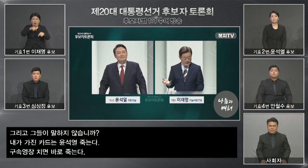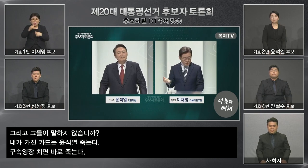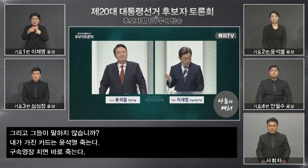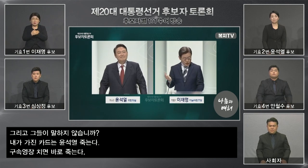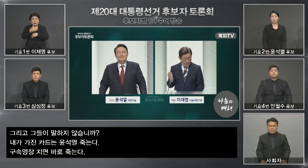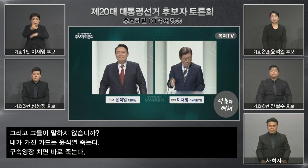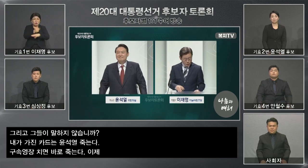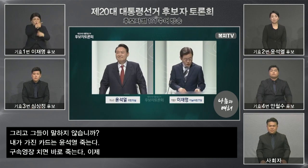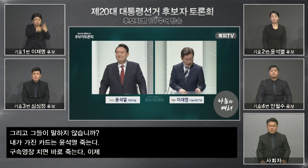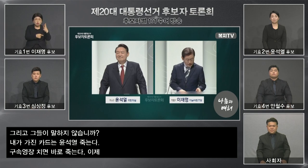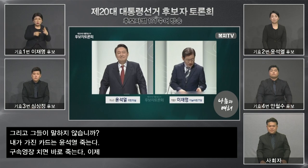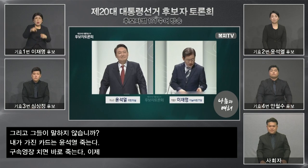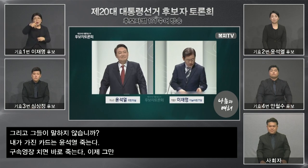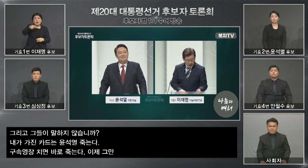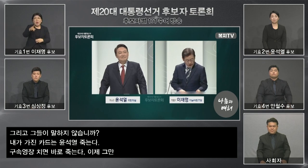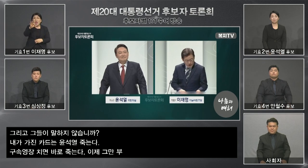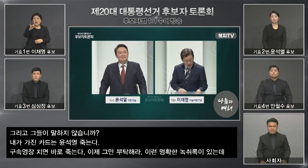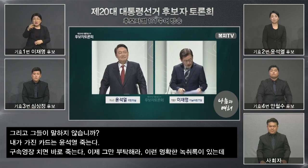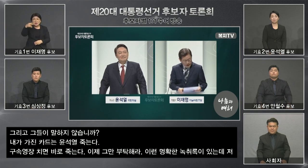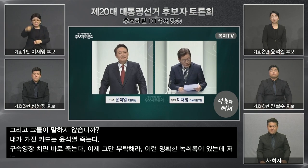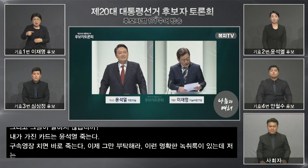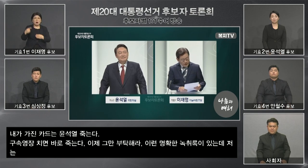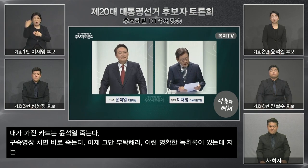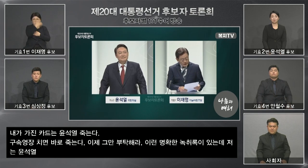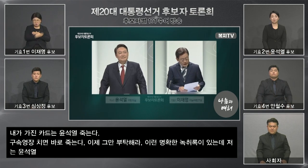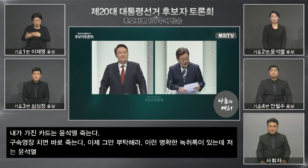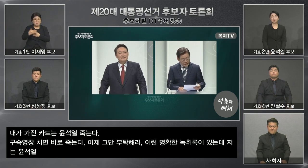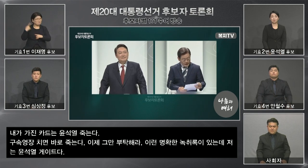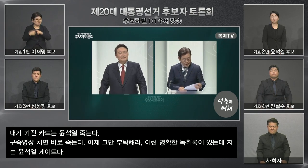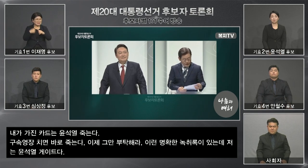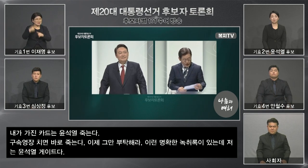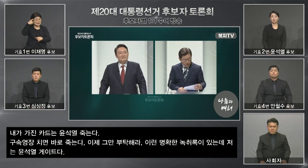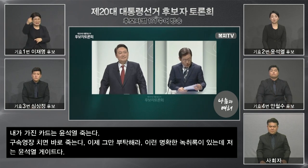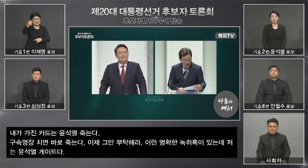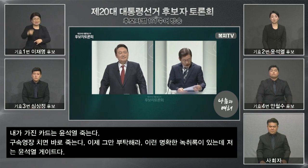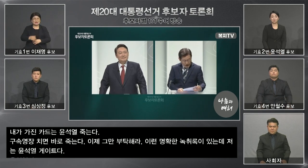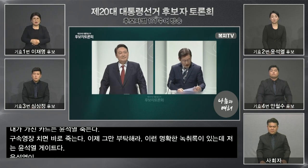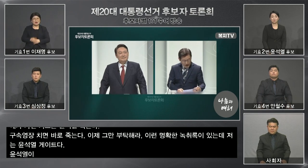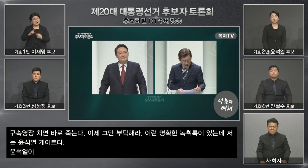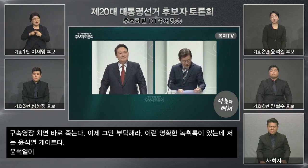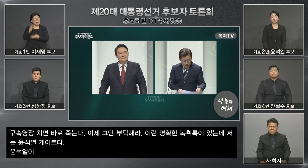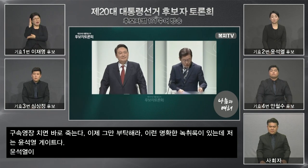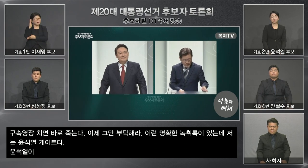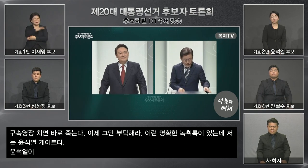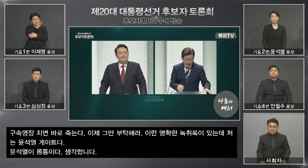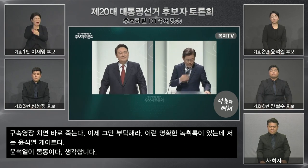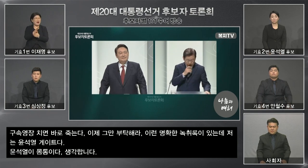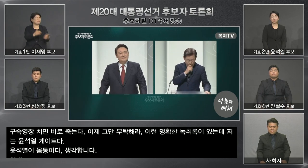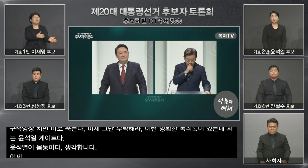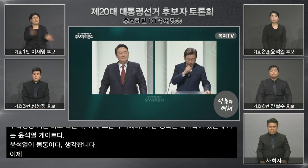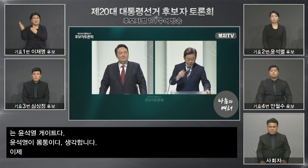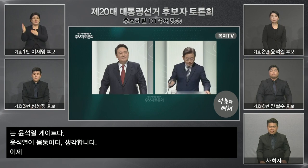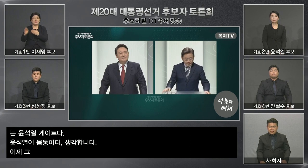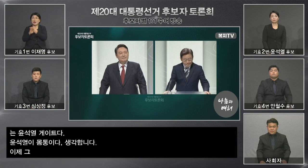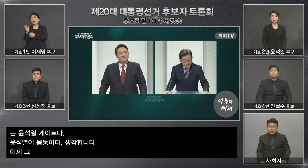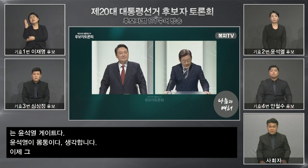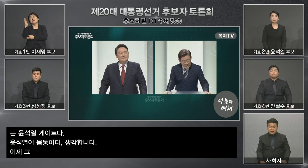이게. 윤석열의 몸통이다 이렇게 생각합니다. 자, 이제 그 얘기는 그만하고 제가 딴 얘기 좀 말씀드리겠습니다.